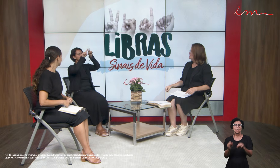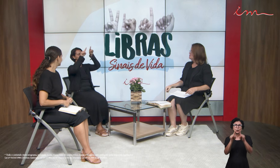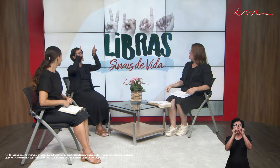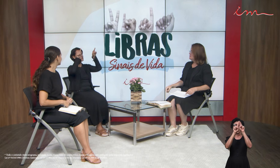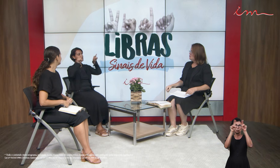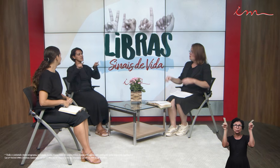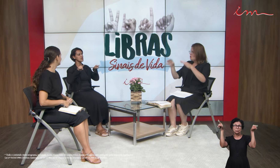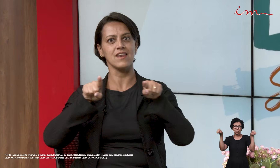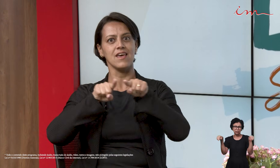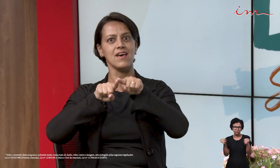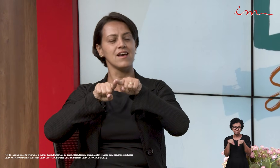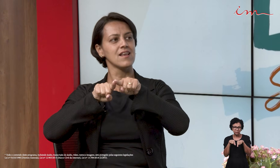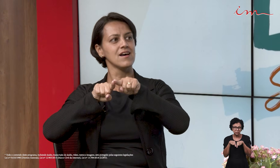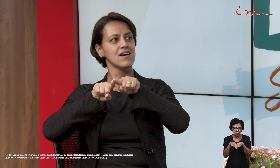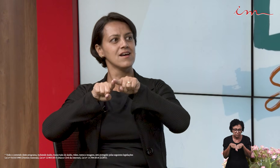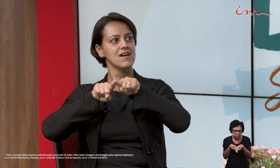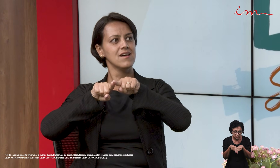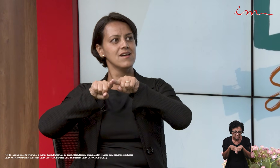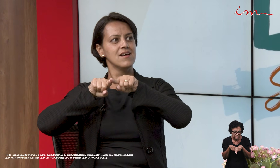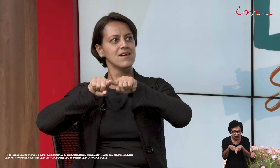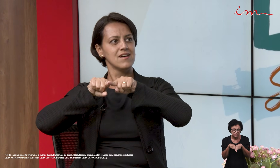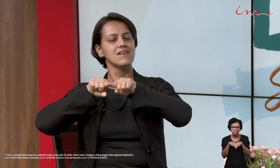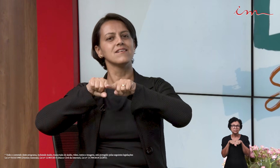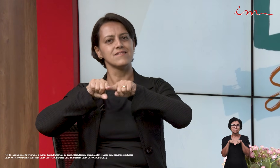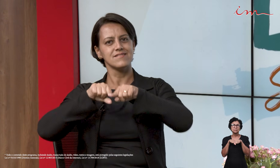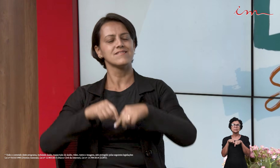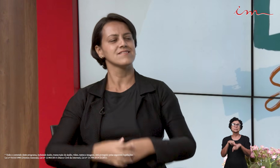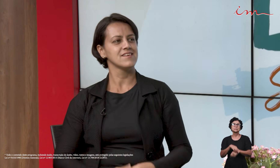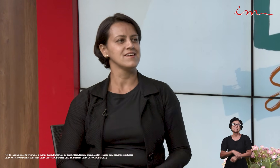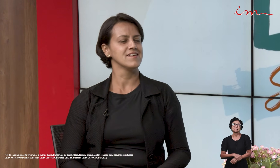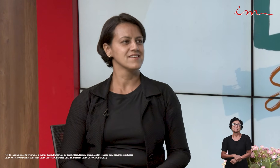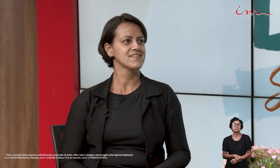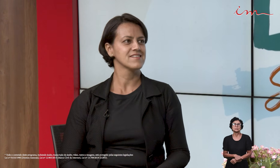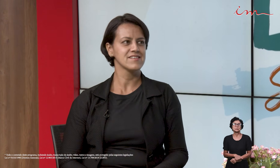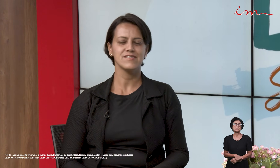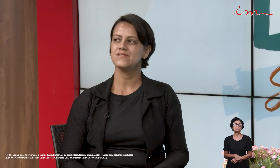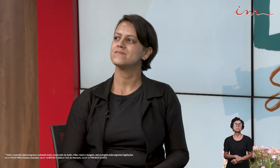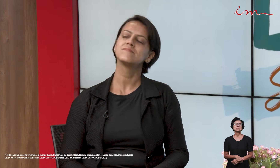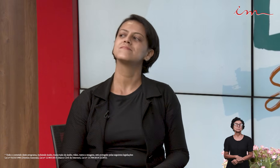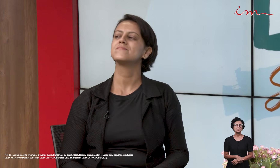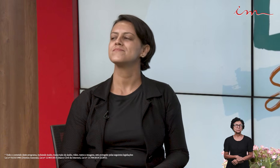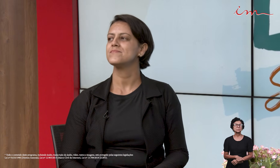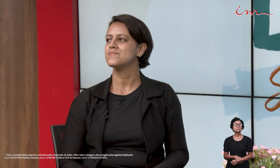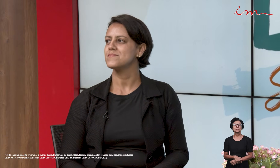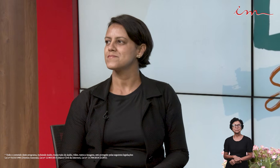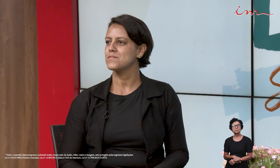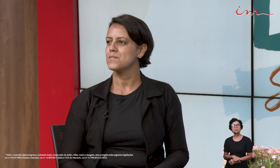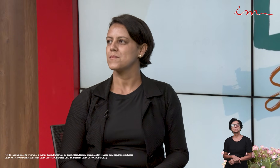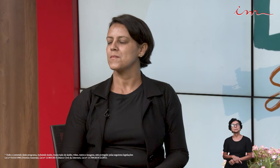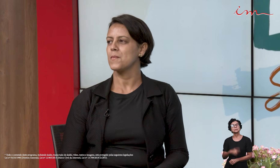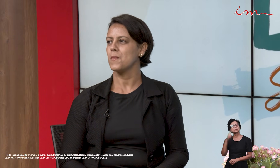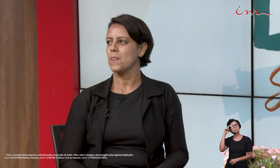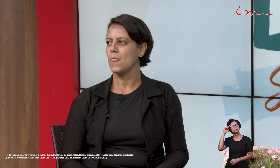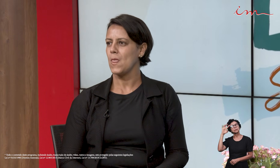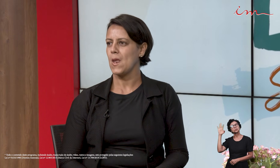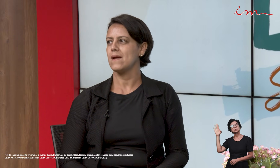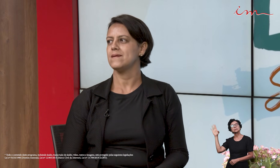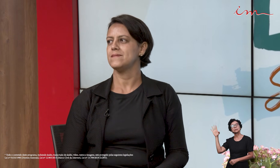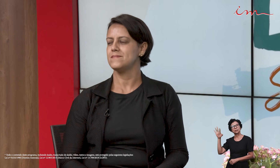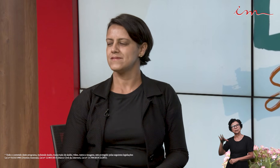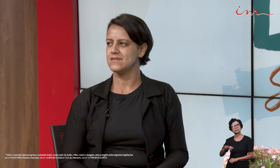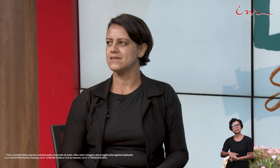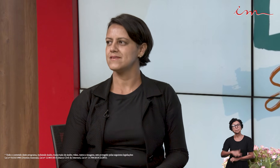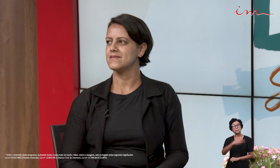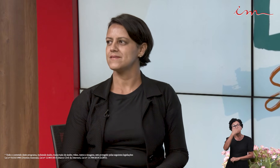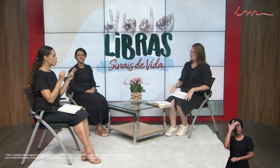quadrado, né, o quadradinho da uma janela? cortininha que abre, coloca, tira, fecha. É um caso realmente agora a gente de se pensar, ver como é que era essa